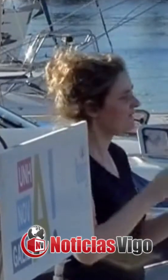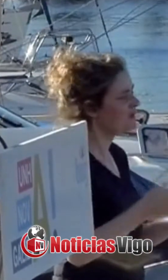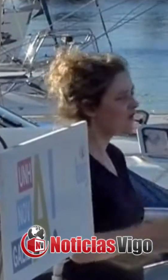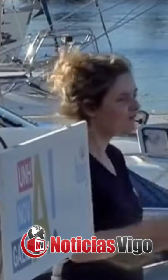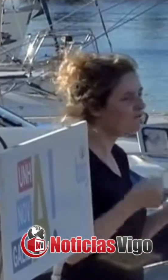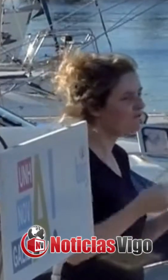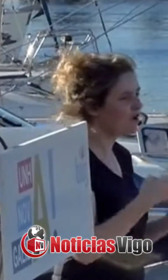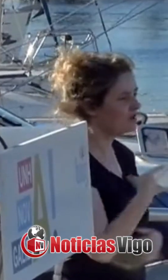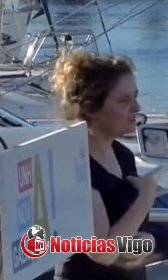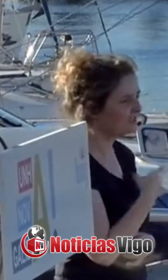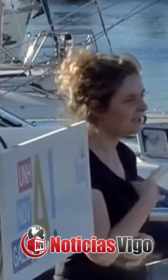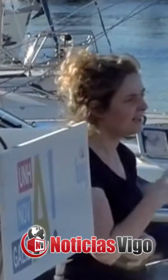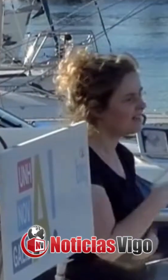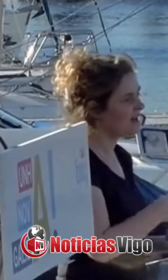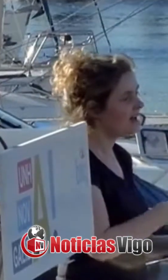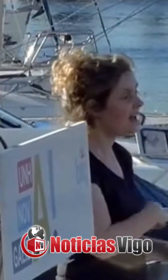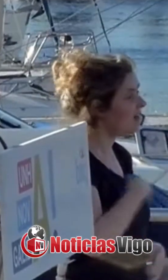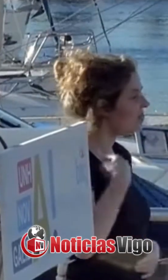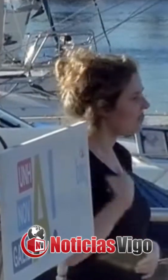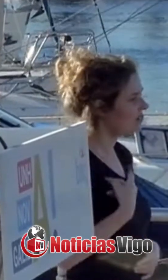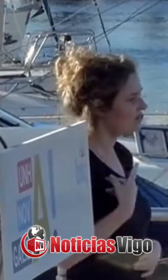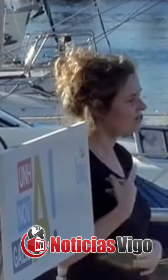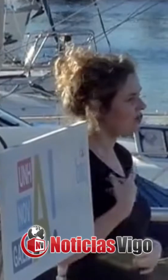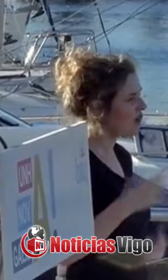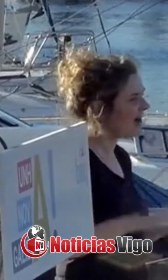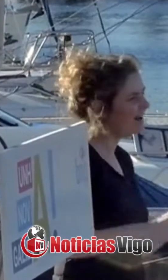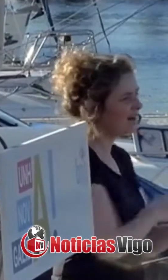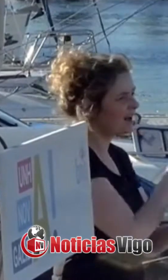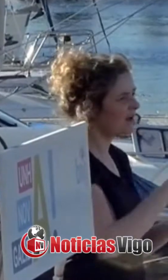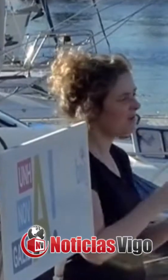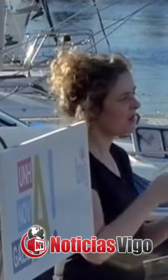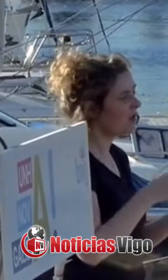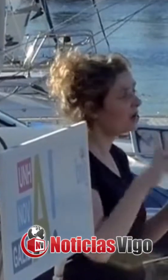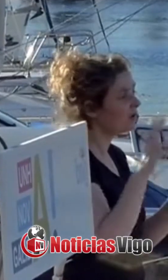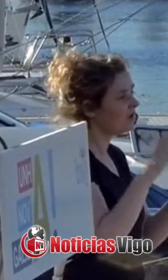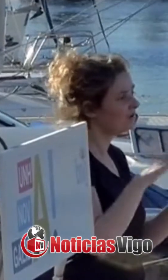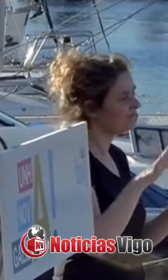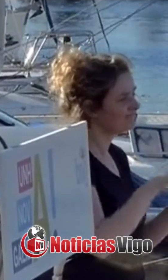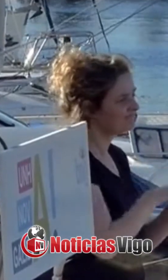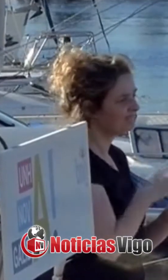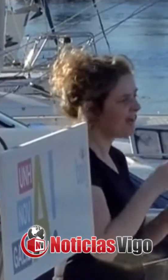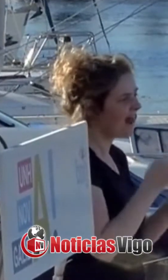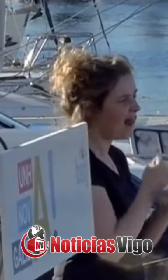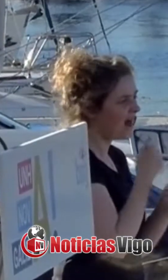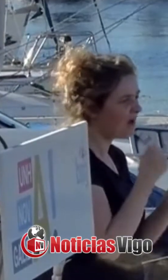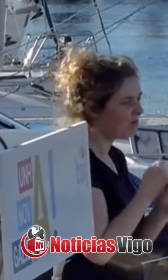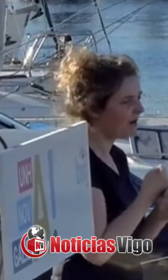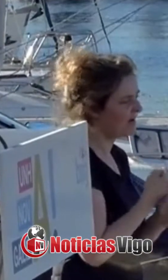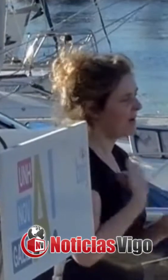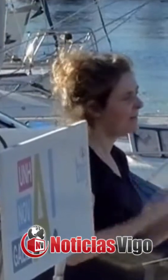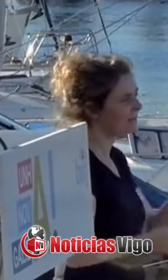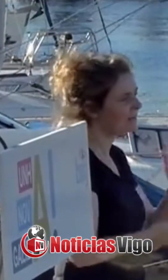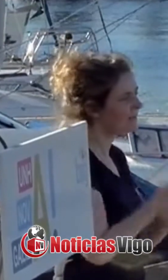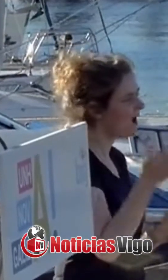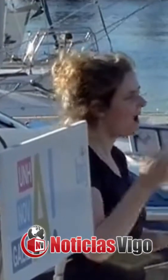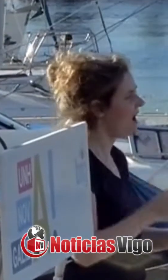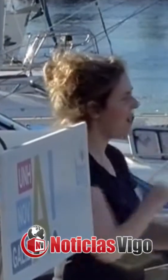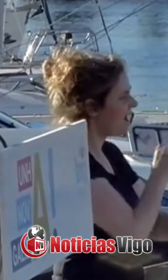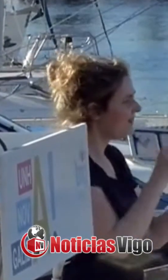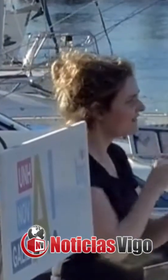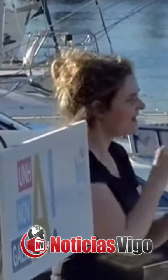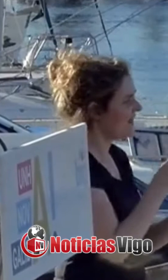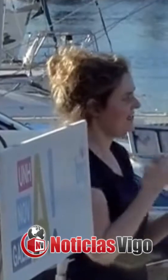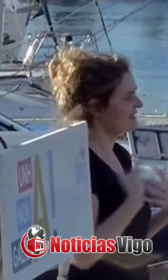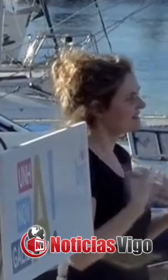do sindicalismo nacionalista que se revela contra a explotación laboral, o Vigo que sae masivamente á rúa a defender a